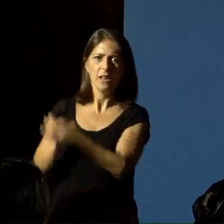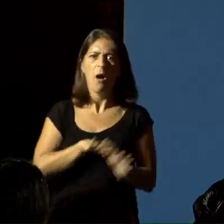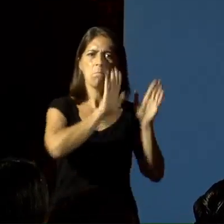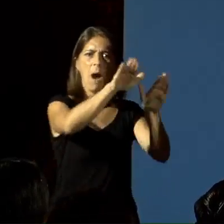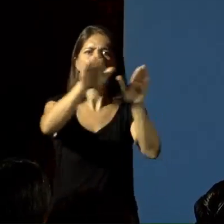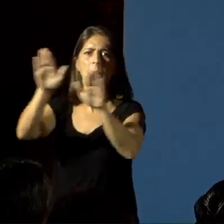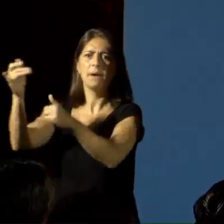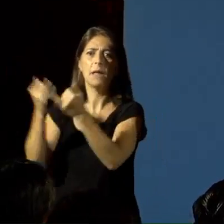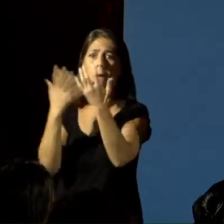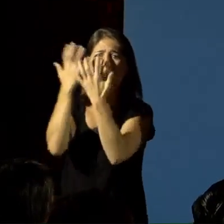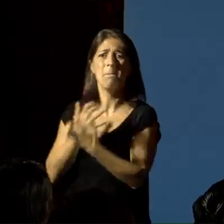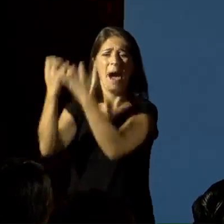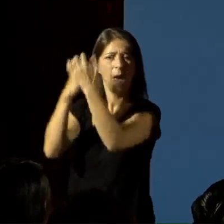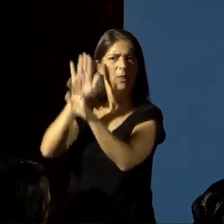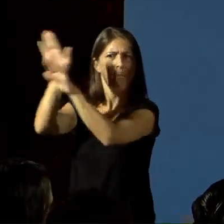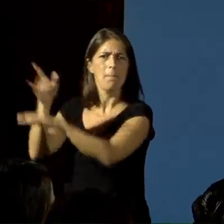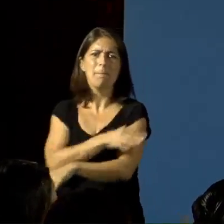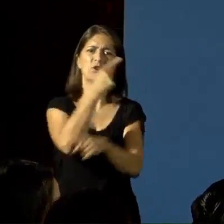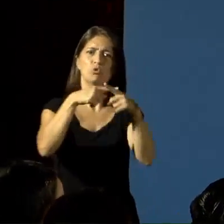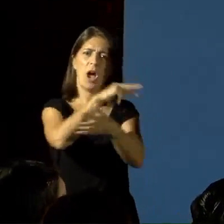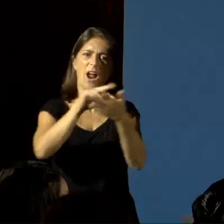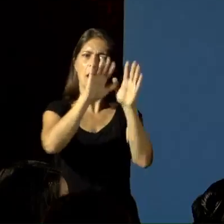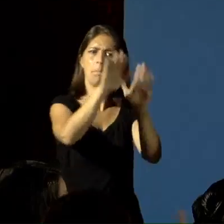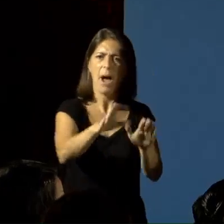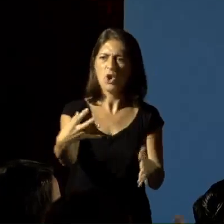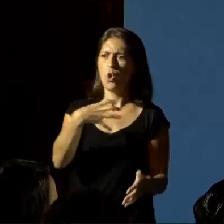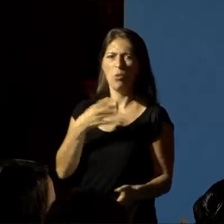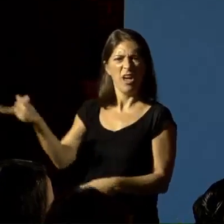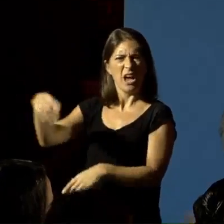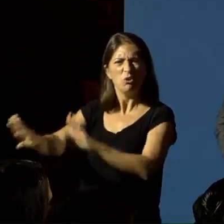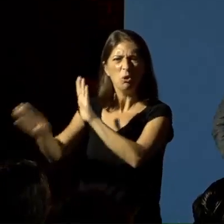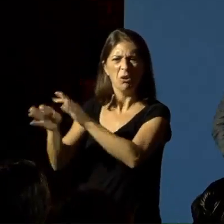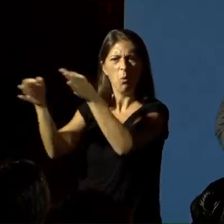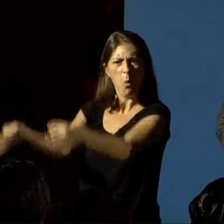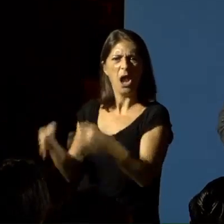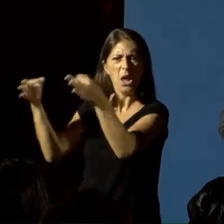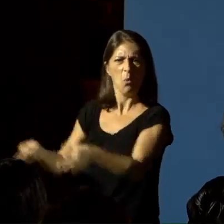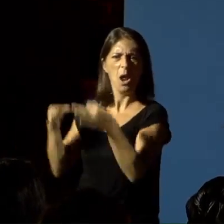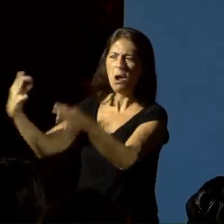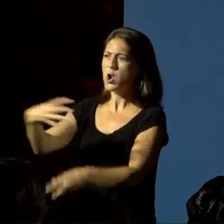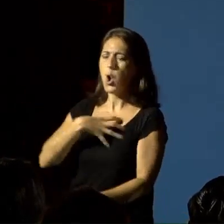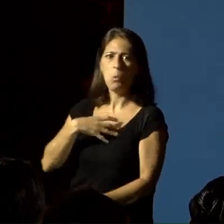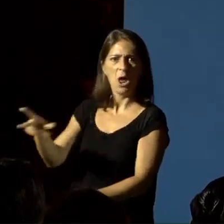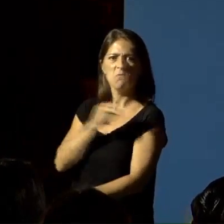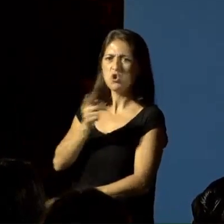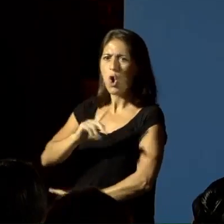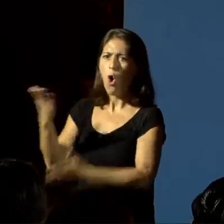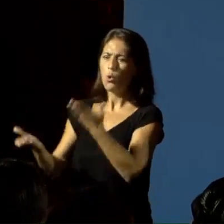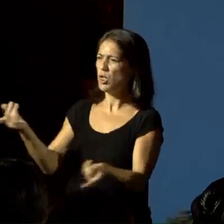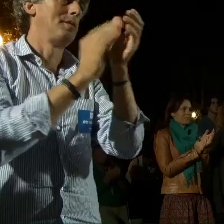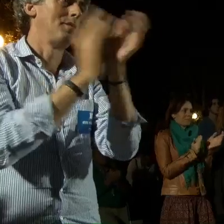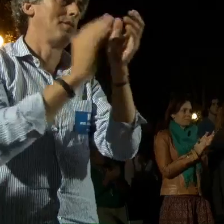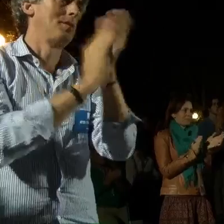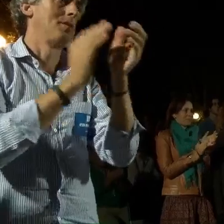de Galicia e na Xunta de Galicia. Non pode ser que sigan así. Non o merecen, non é xusto, non